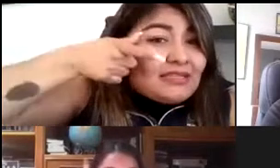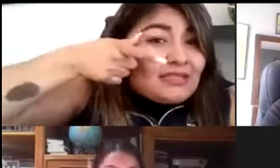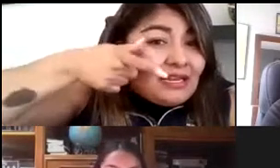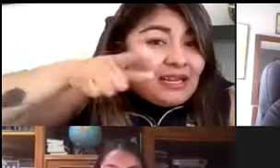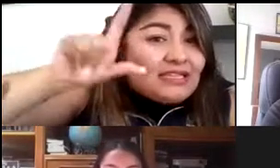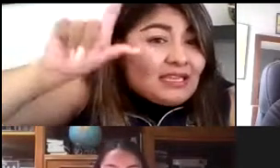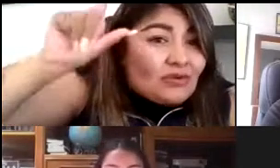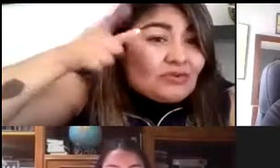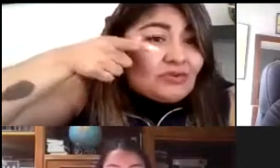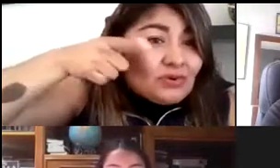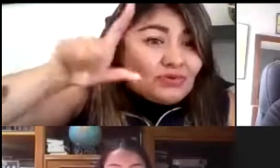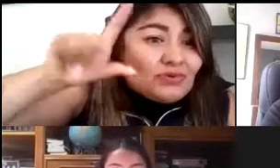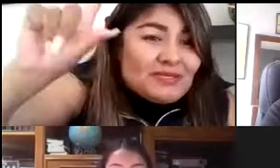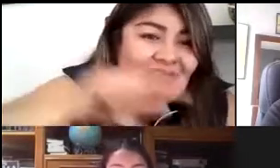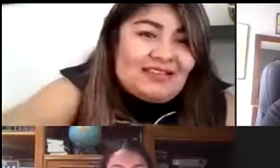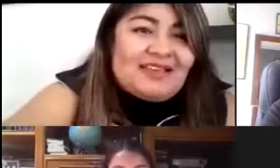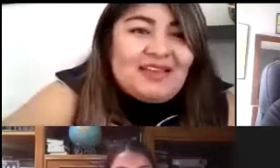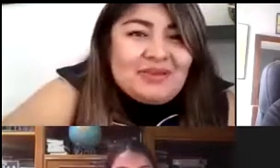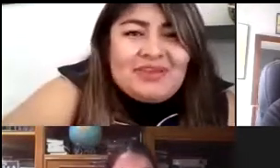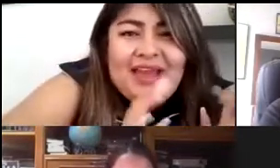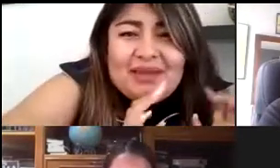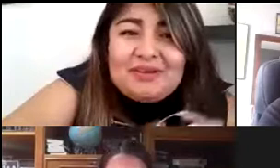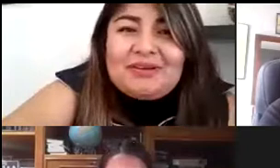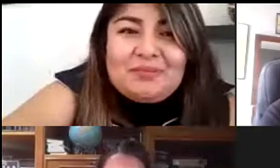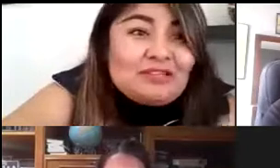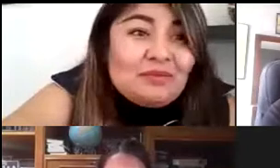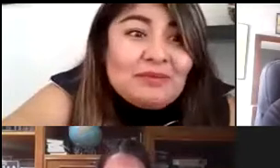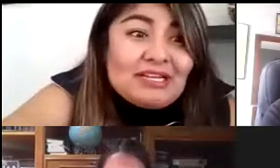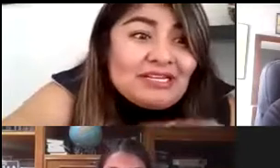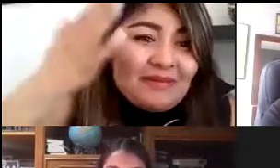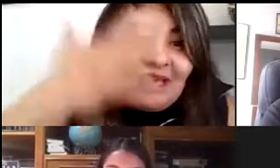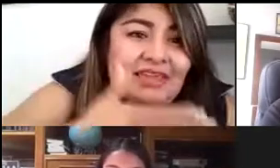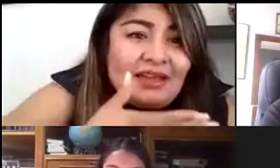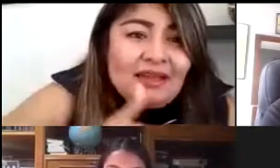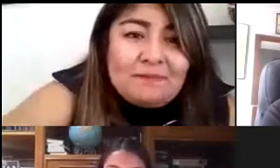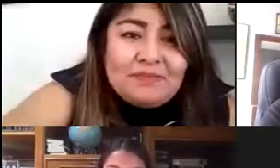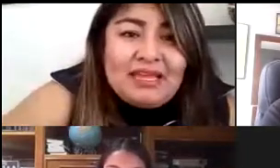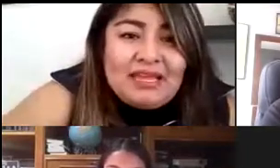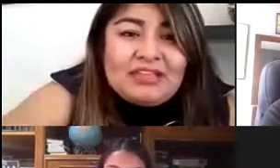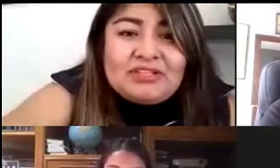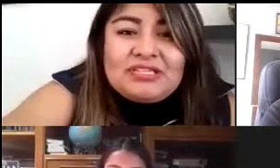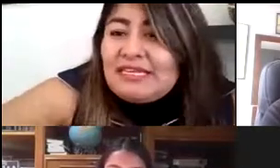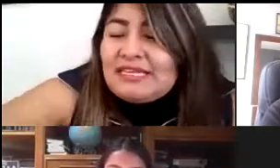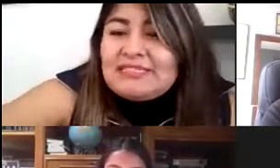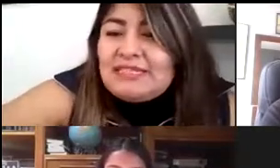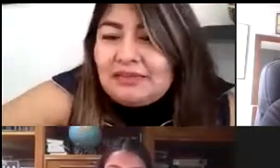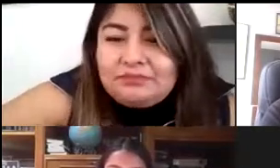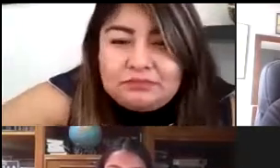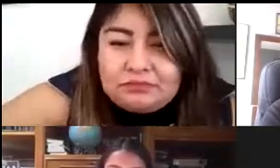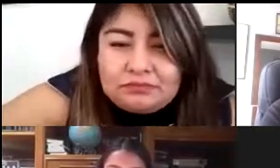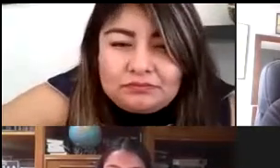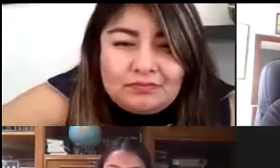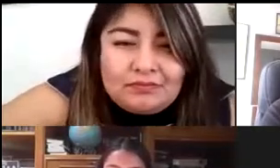le hacían la seña con sus pestañas. Y dije, ¡ay, qué bonito! Porque es lo primero que se le ve a ella. Entonces,